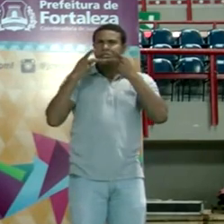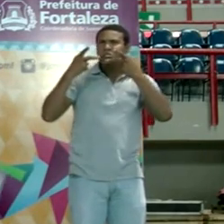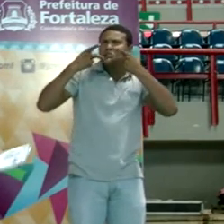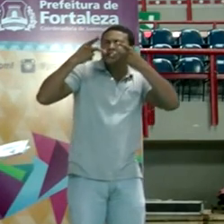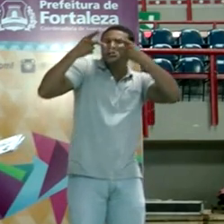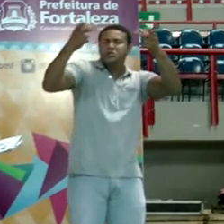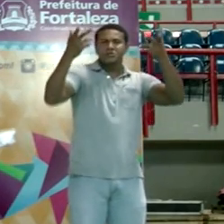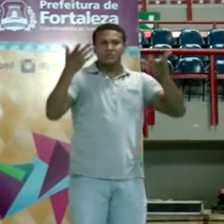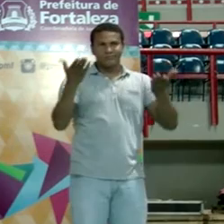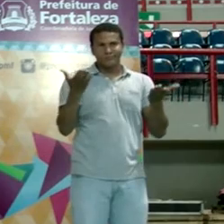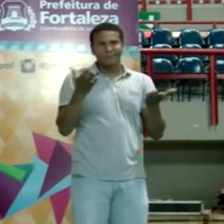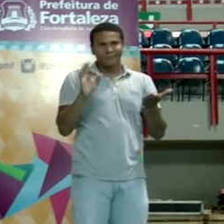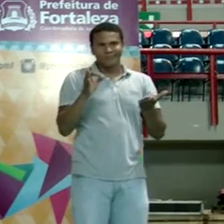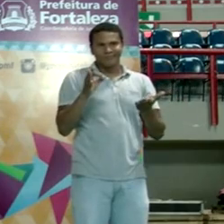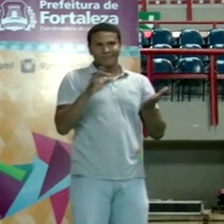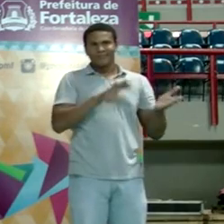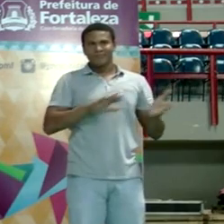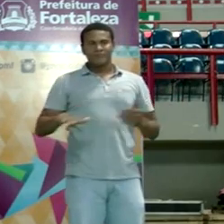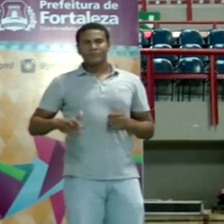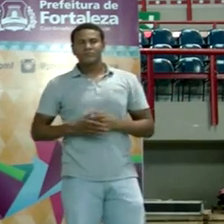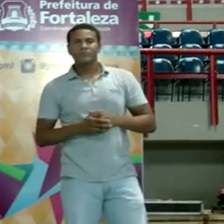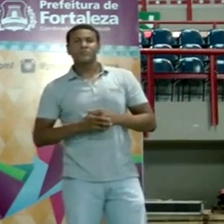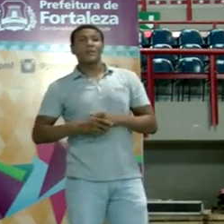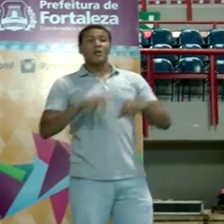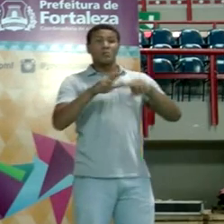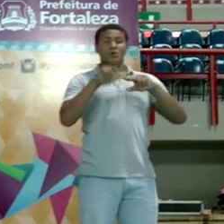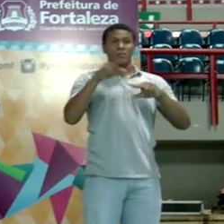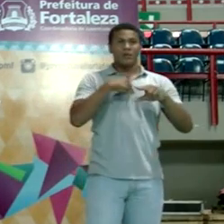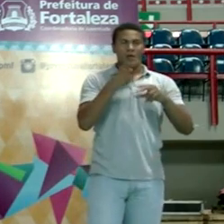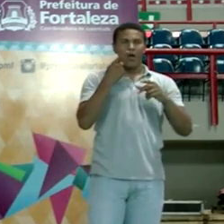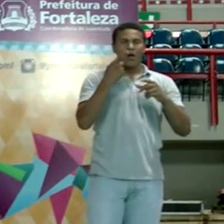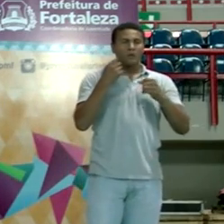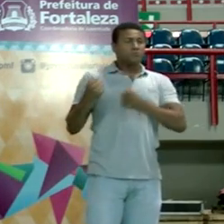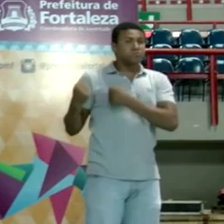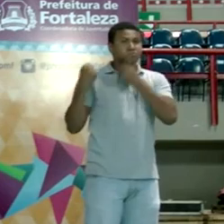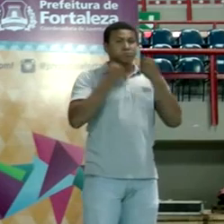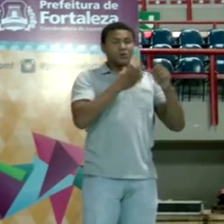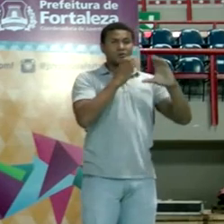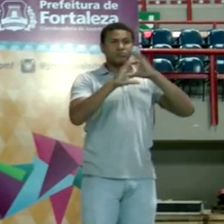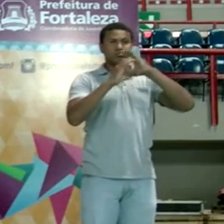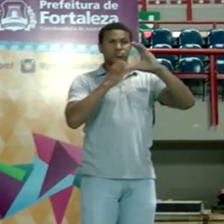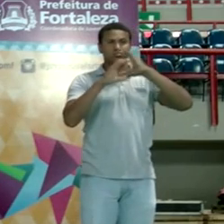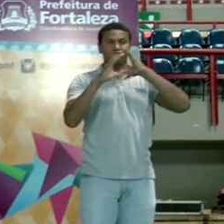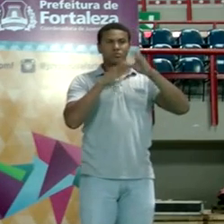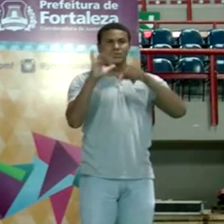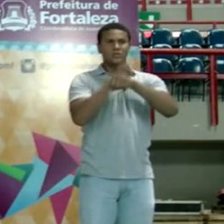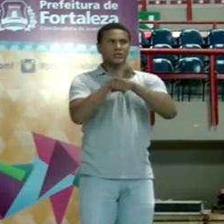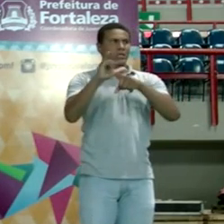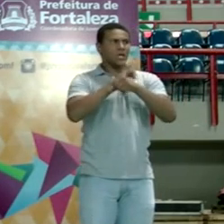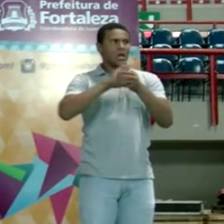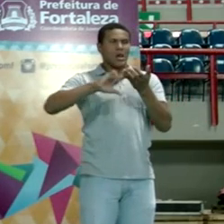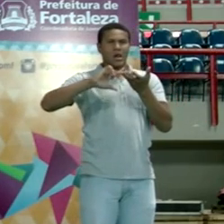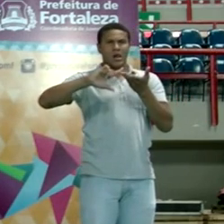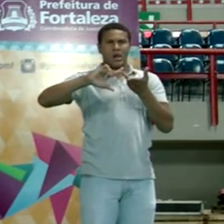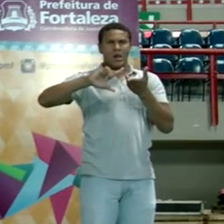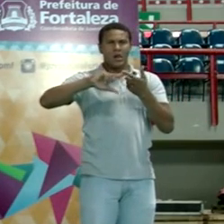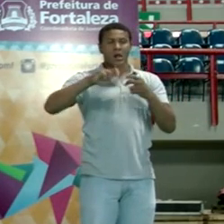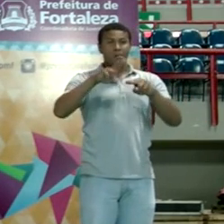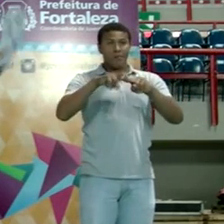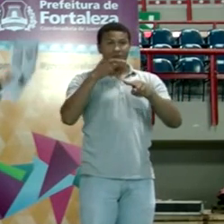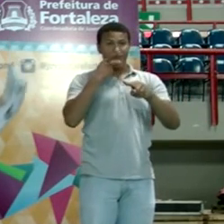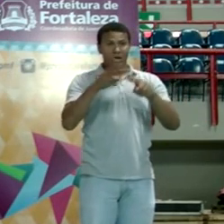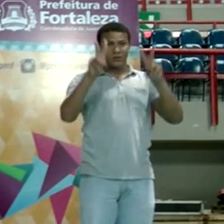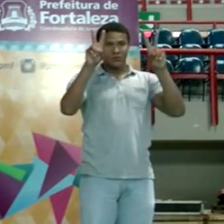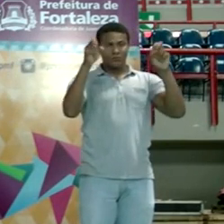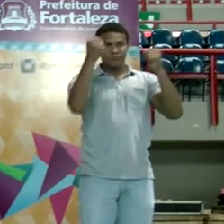não? Então veja o poder dos meios de comunicação, pessoal. Quando a gente fala de indústria cultural, são todas